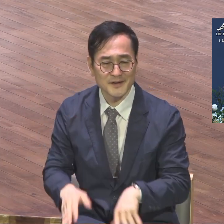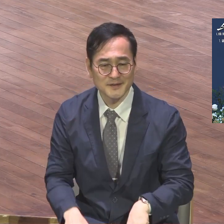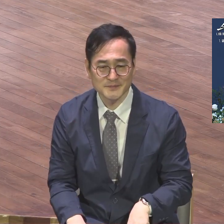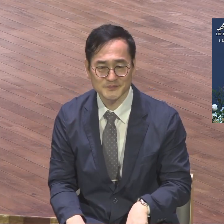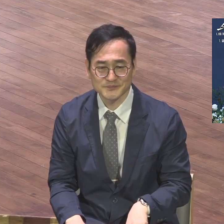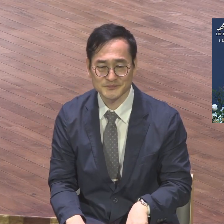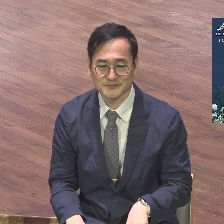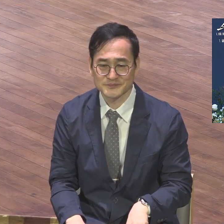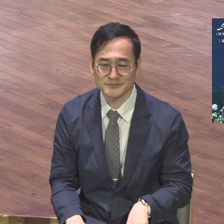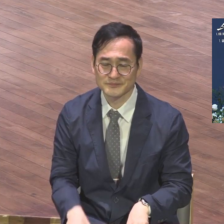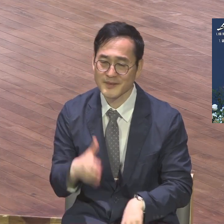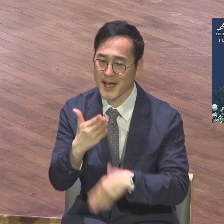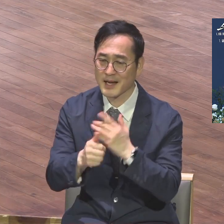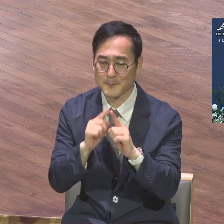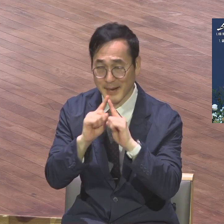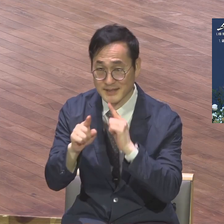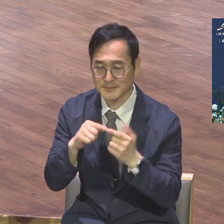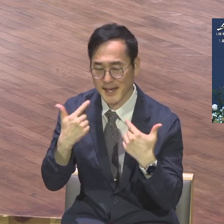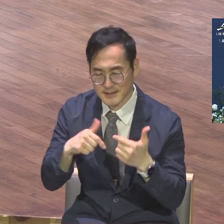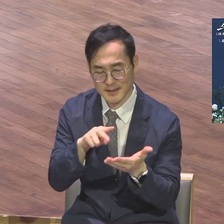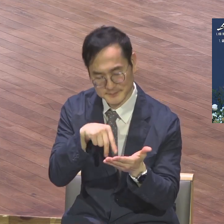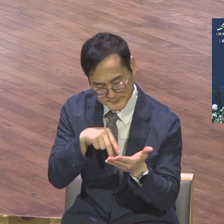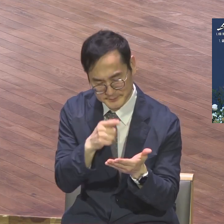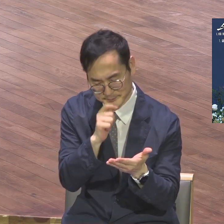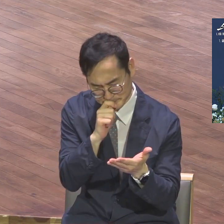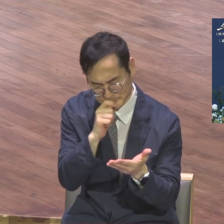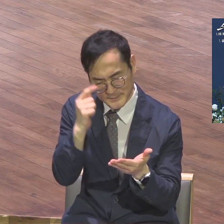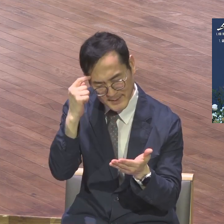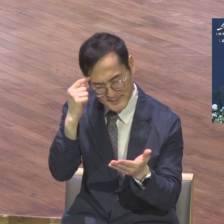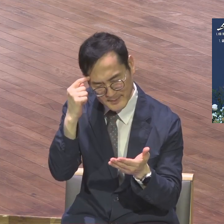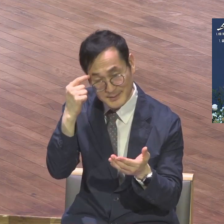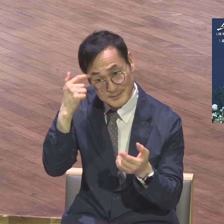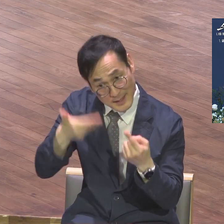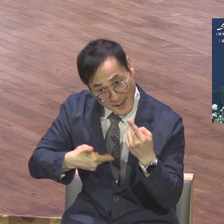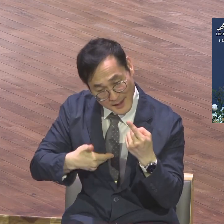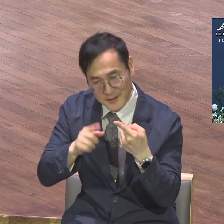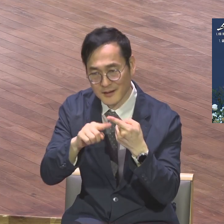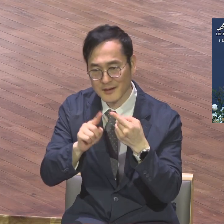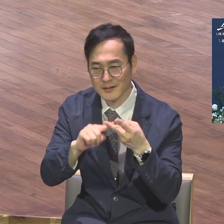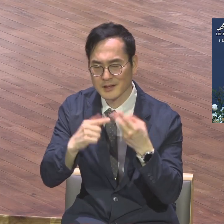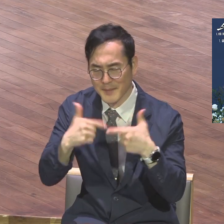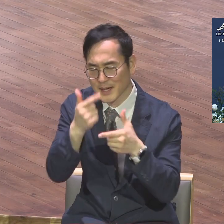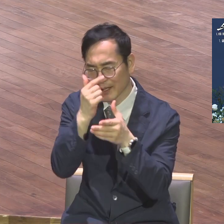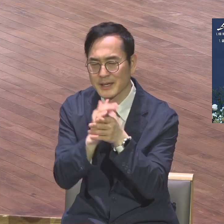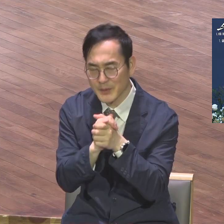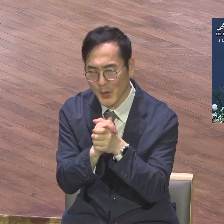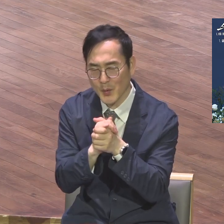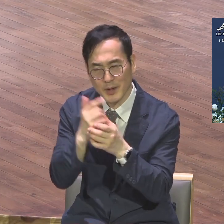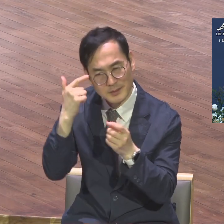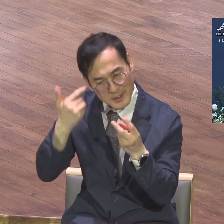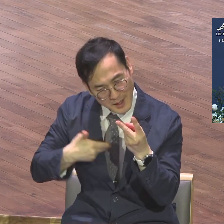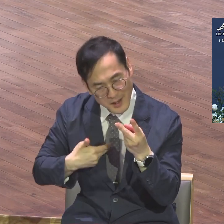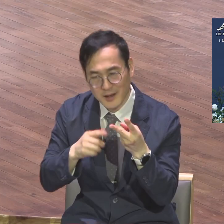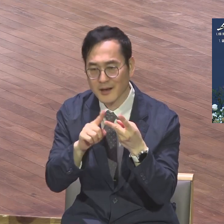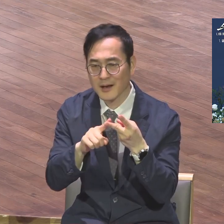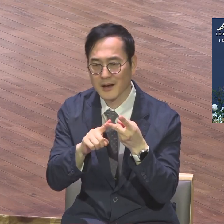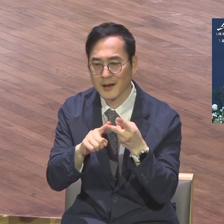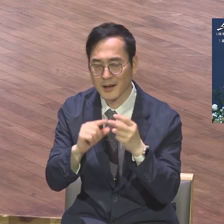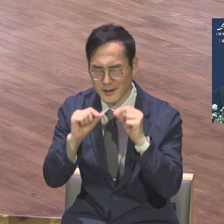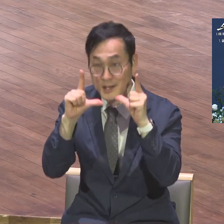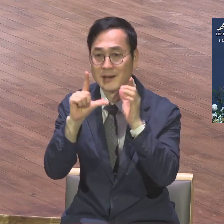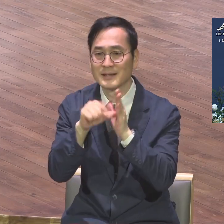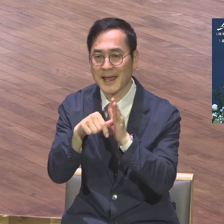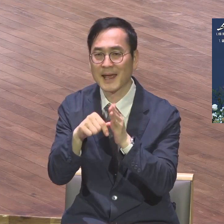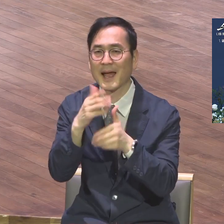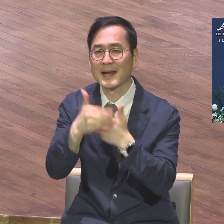내가 하나님 말씀을 매일 묵상하는가? 내가 하나님께 기도로 시작하는가? 눈을 뜰 때 기도로 바로